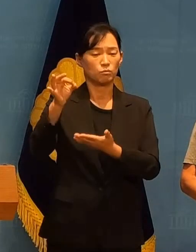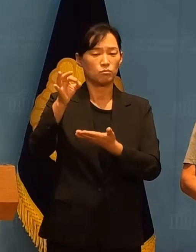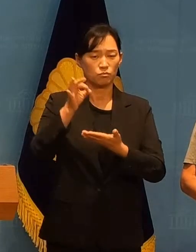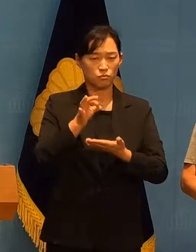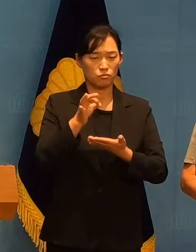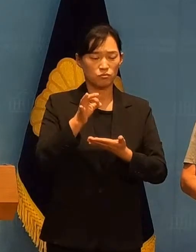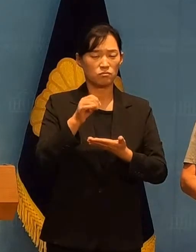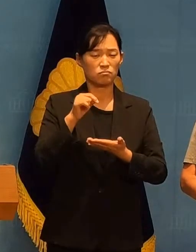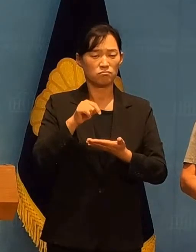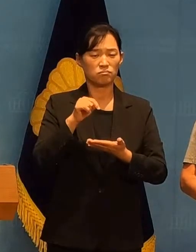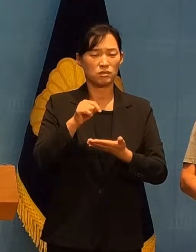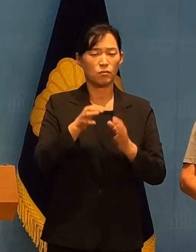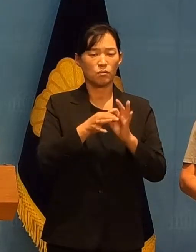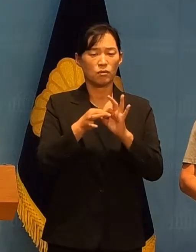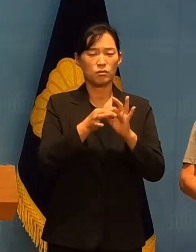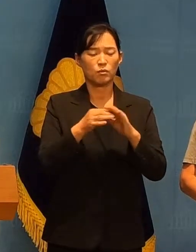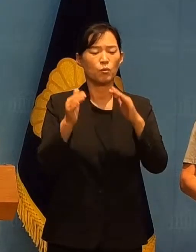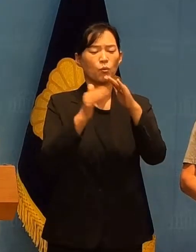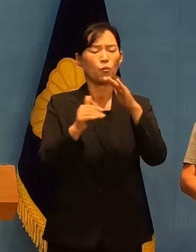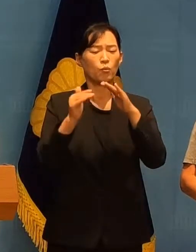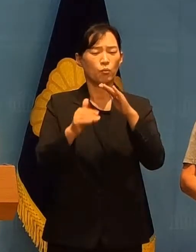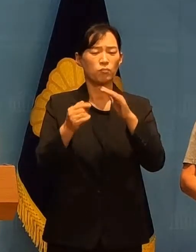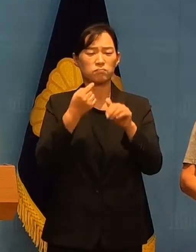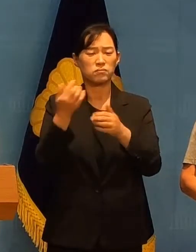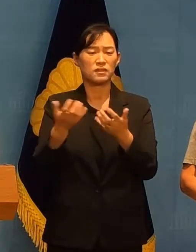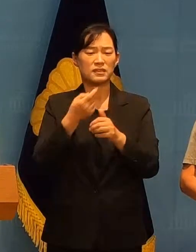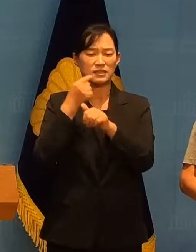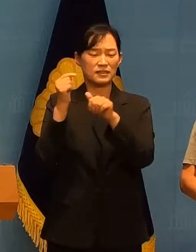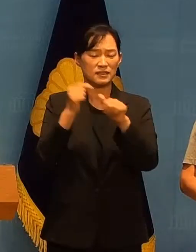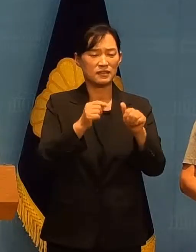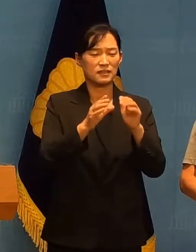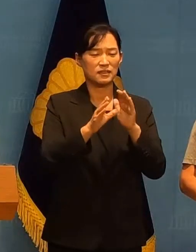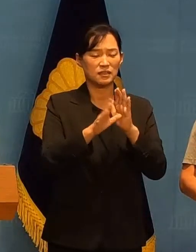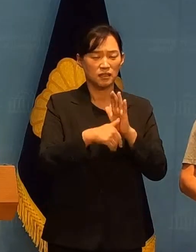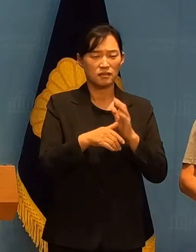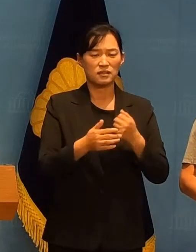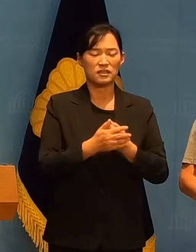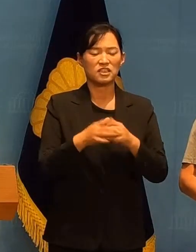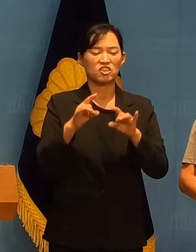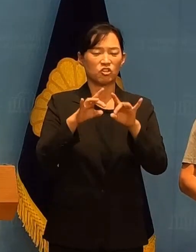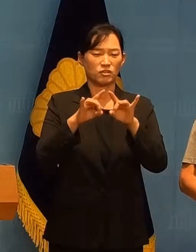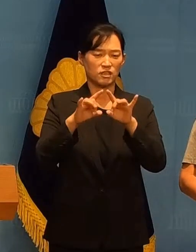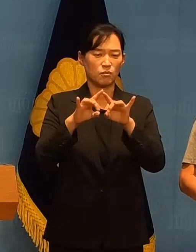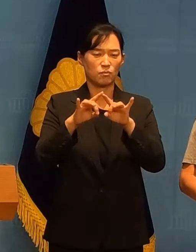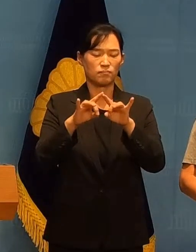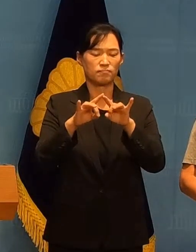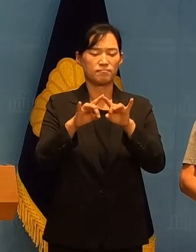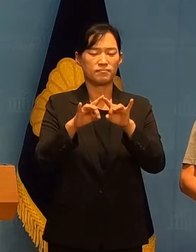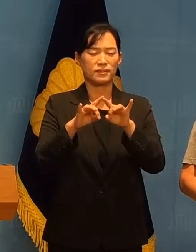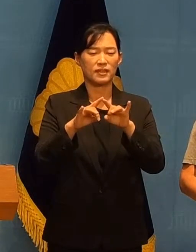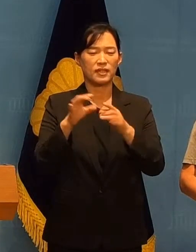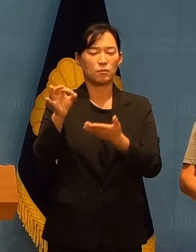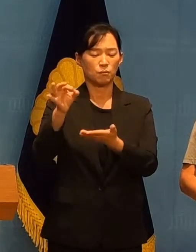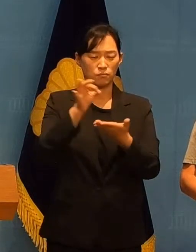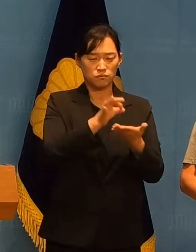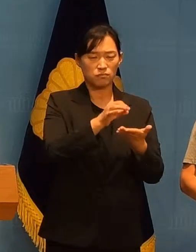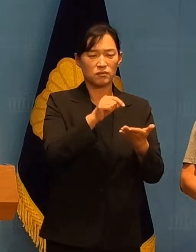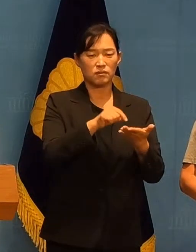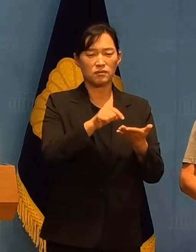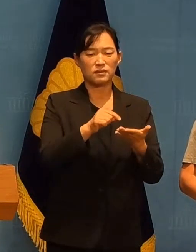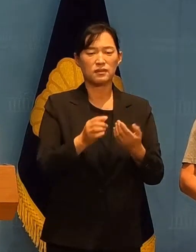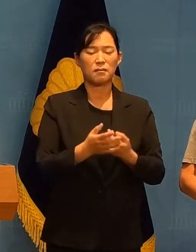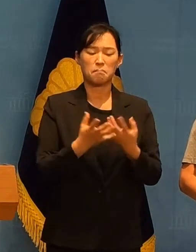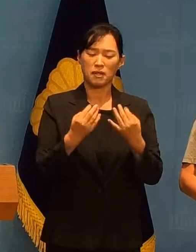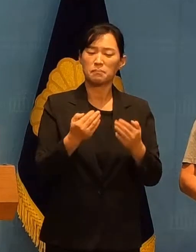지급과 관련해서 공공발주에서는 전자적 지급 시스템을 통한 임금 지급의 실질화 등 많은